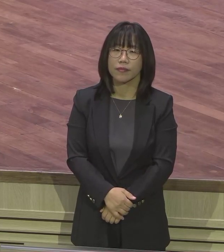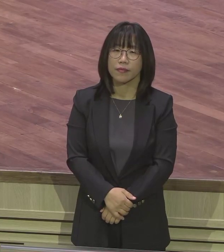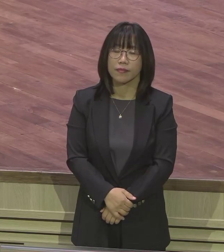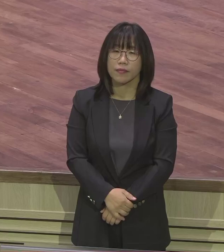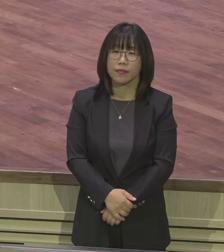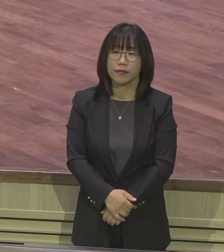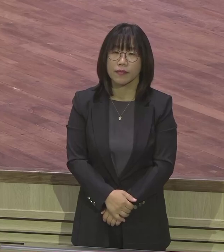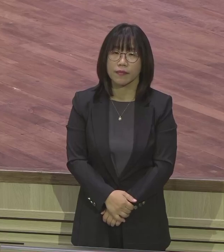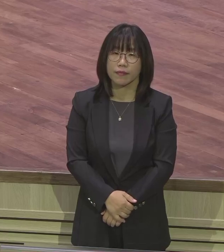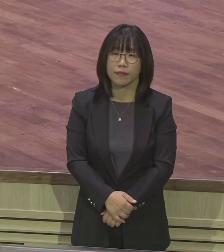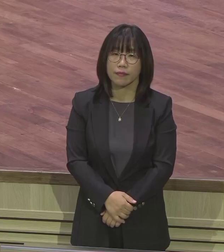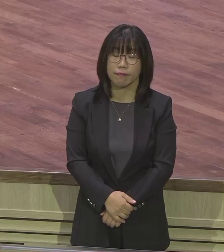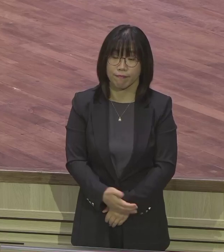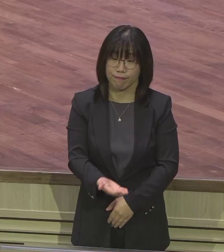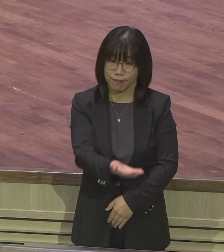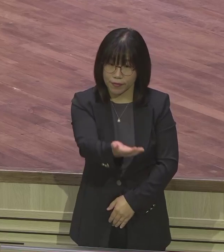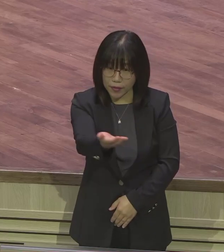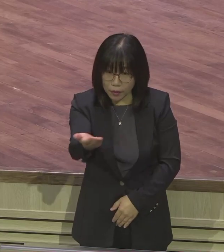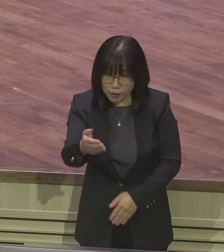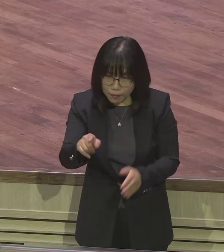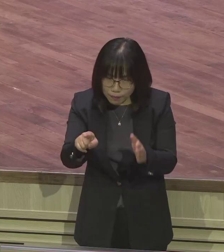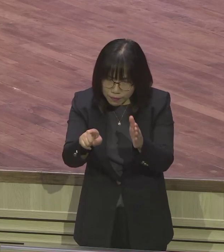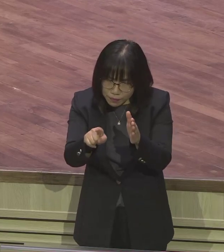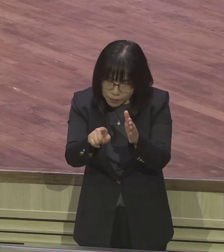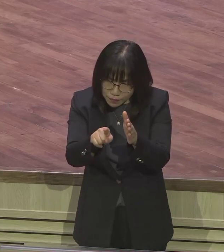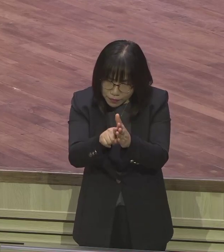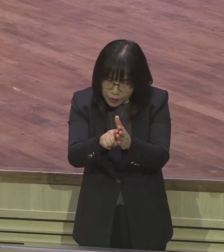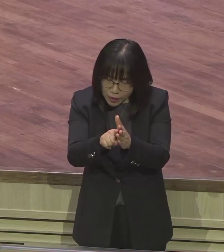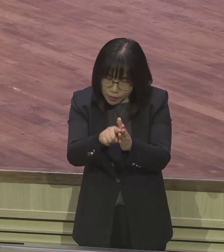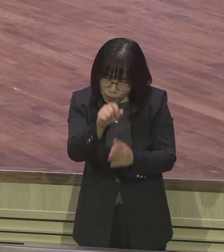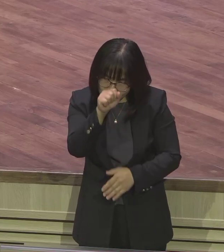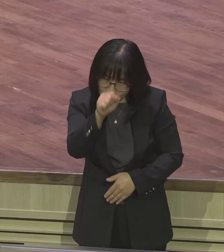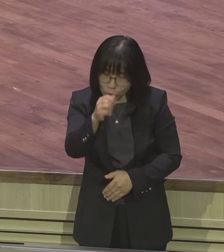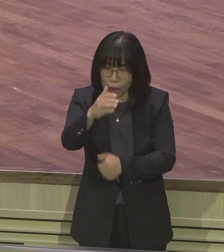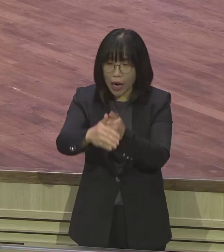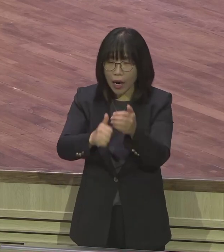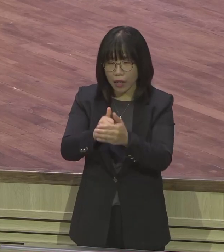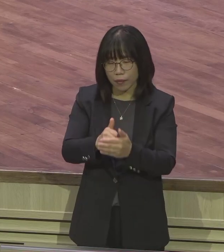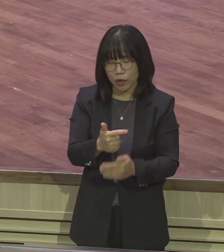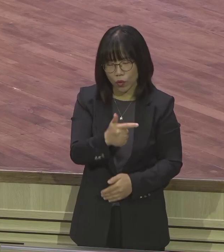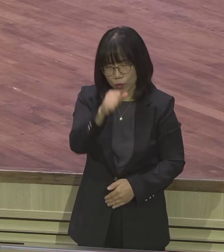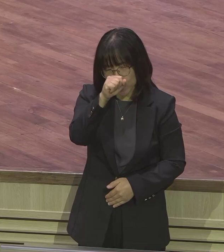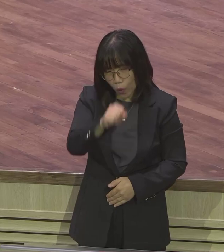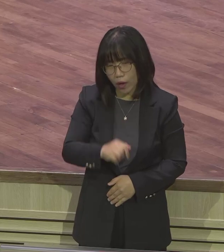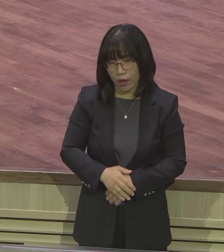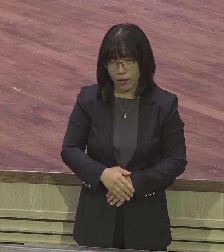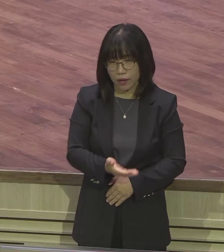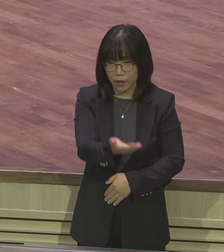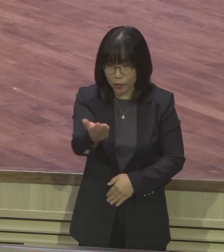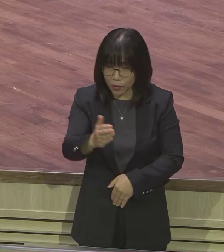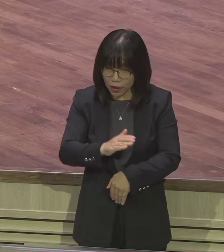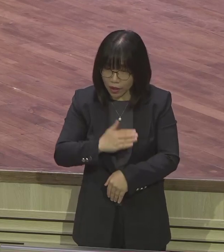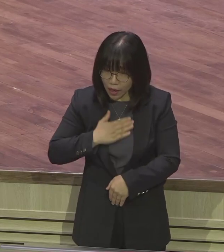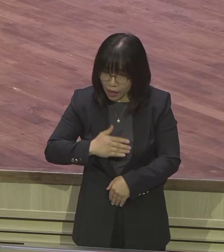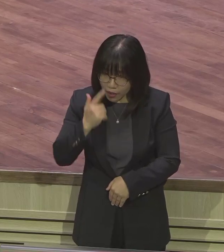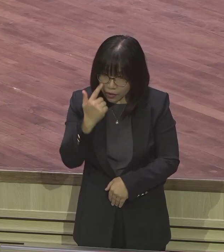자, 여러분 신실하신 하나님께서 하나님 얼마나 좋으신 분인지 아세요? 그래서